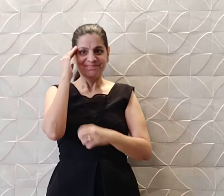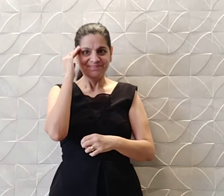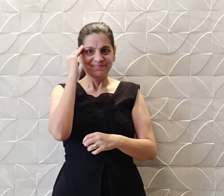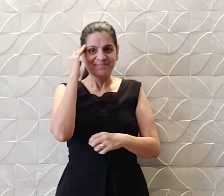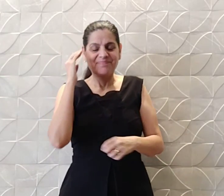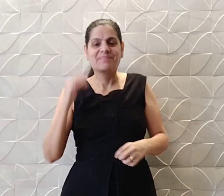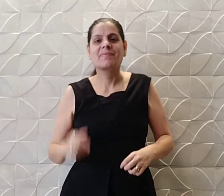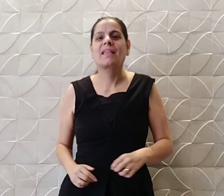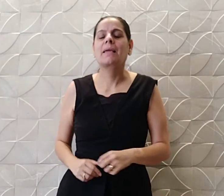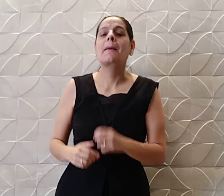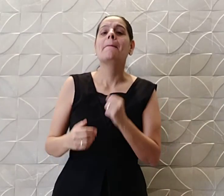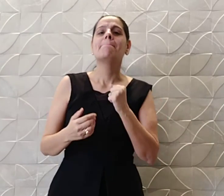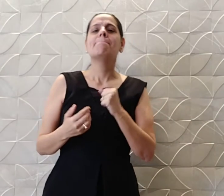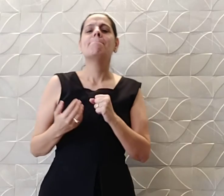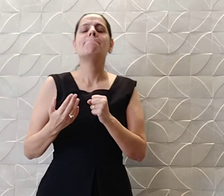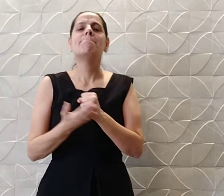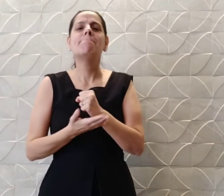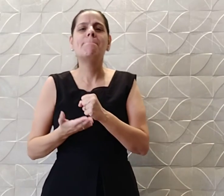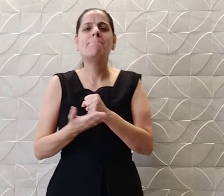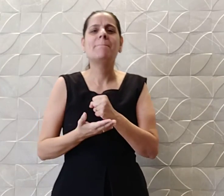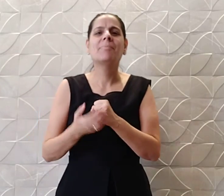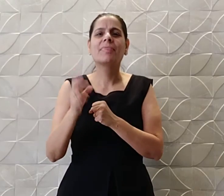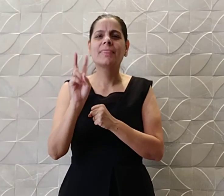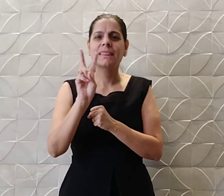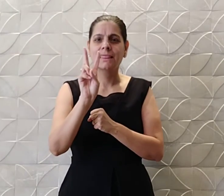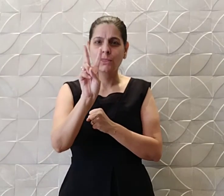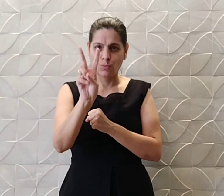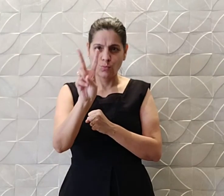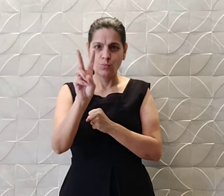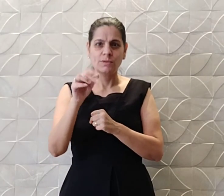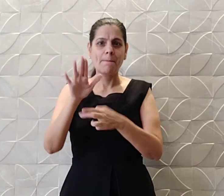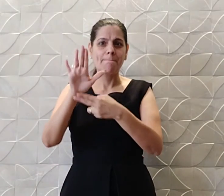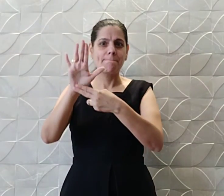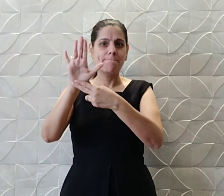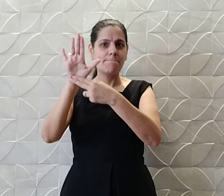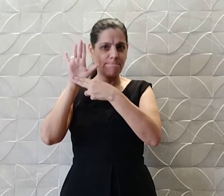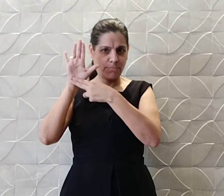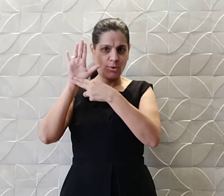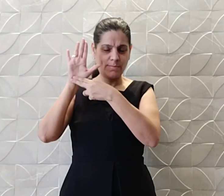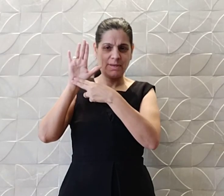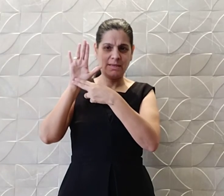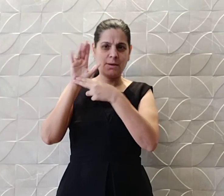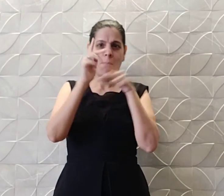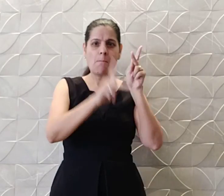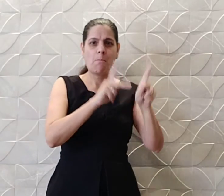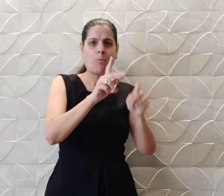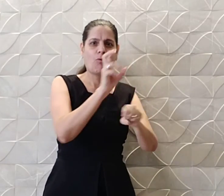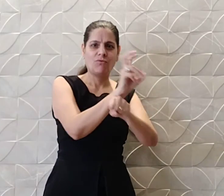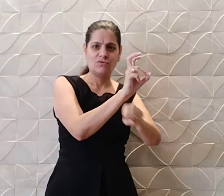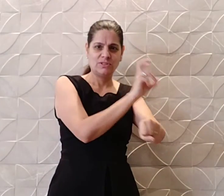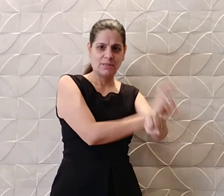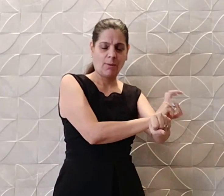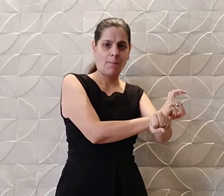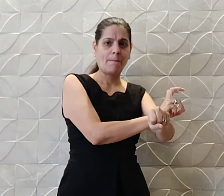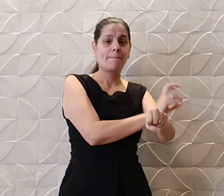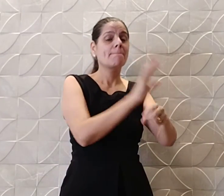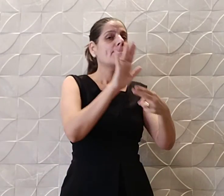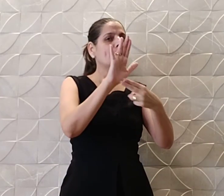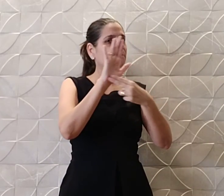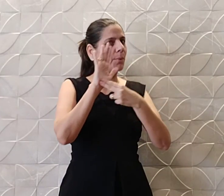Basicamente, Deus fez duas promessas ao povo de Israel. Ele prometeu uma terra e cumpriu isso, literalmente,